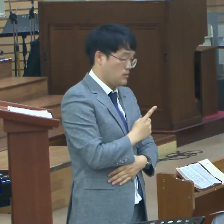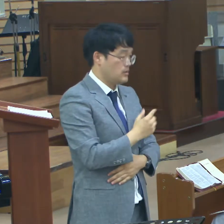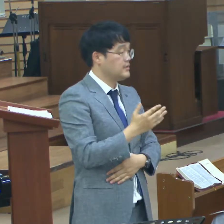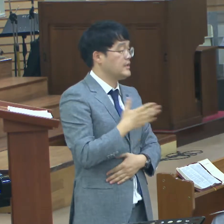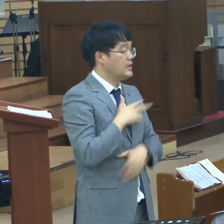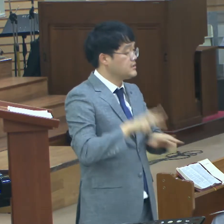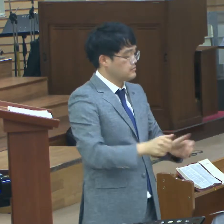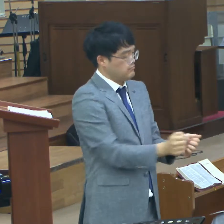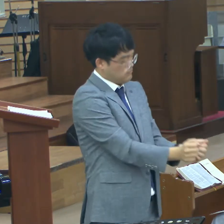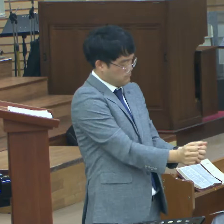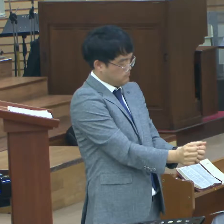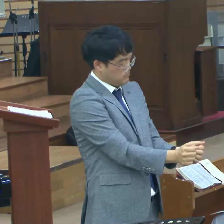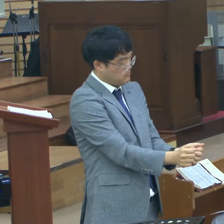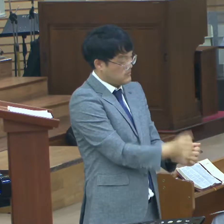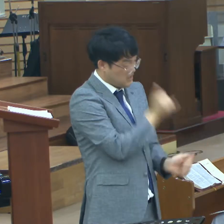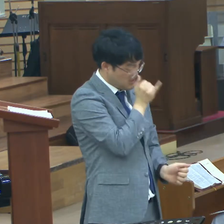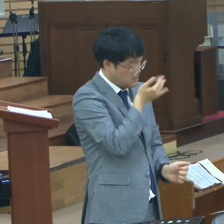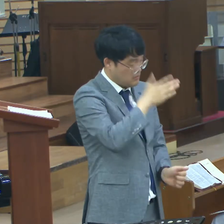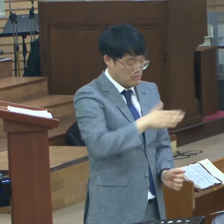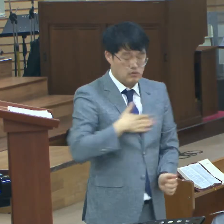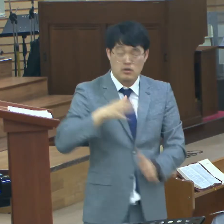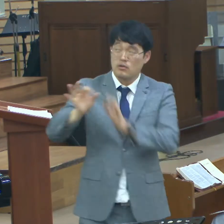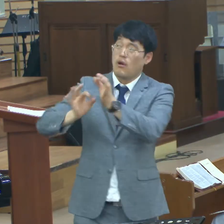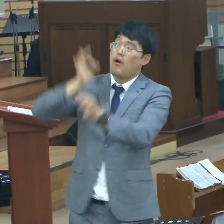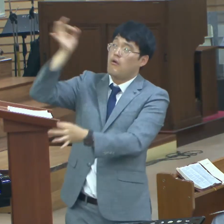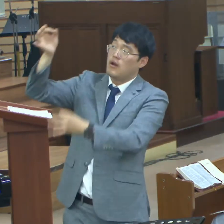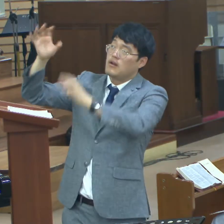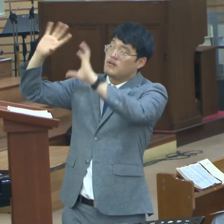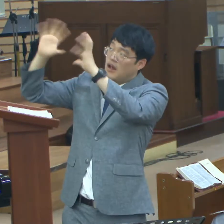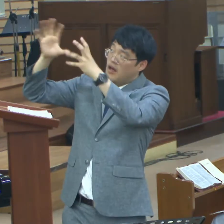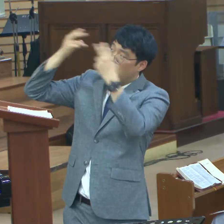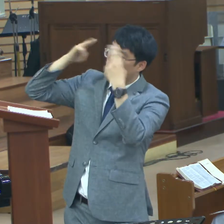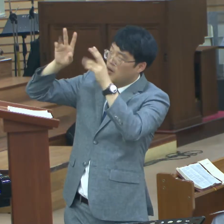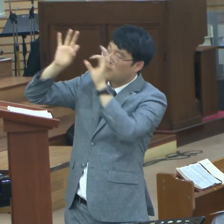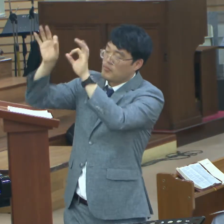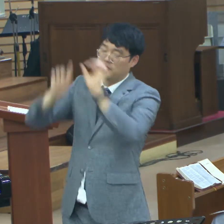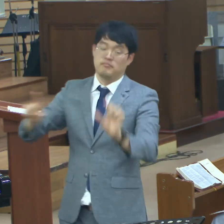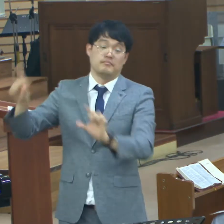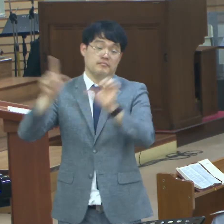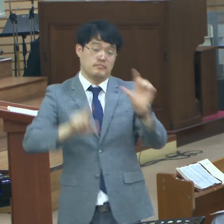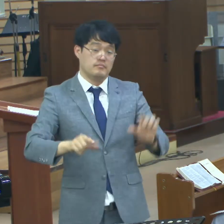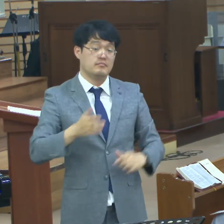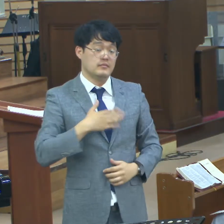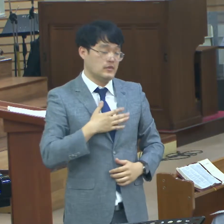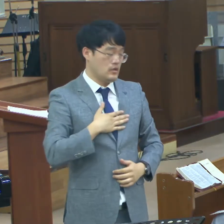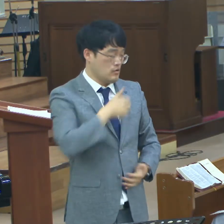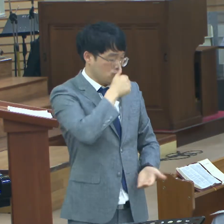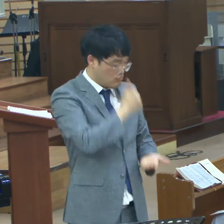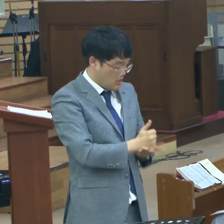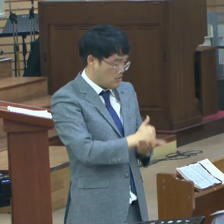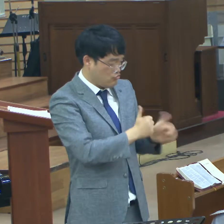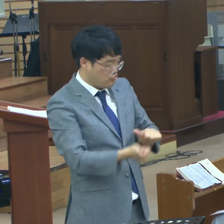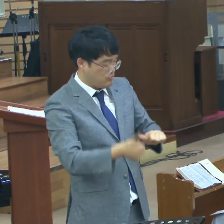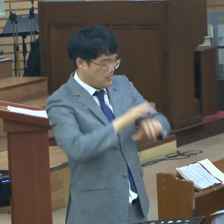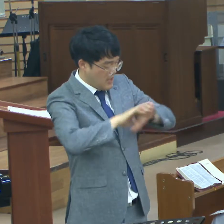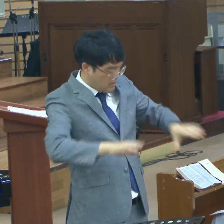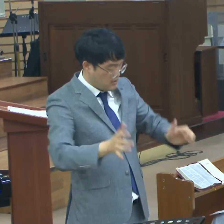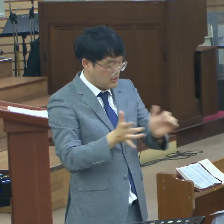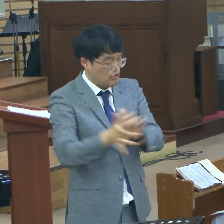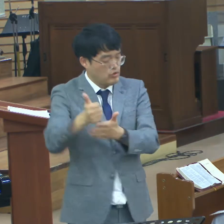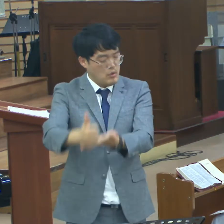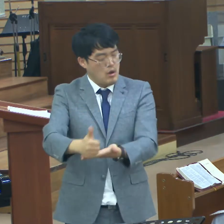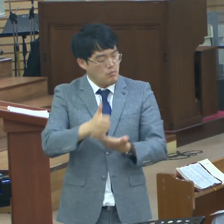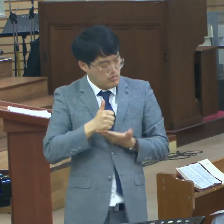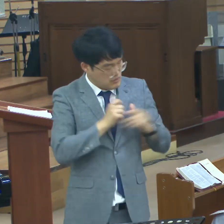살아요. 저는요 죄와 죽음의 문제를 해결하신 예수님을 모시고 살아요. 이렇게